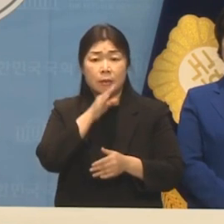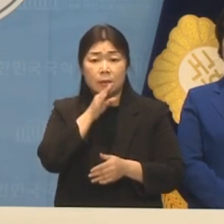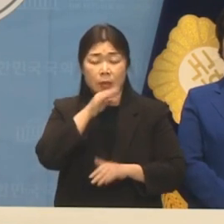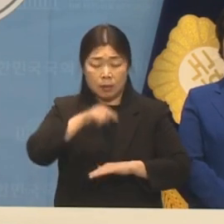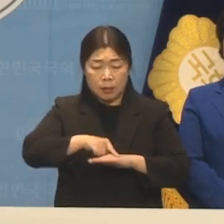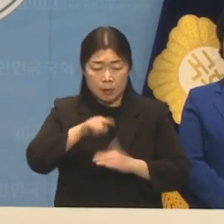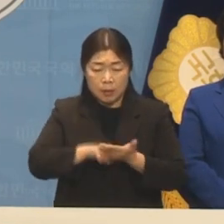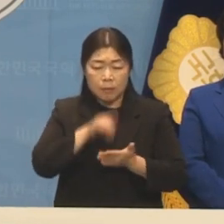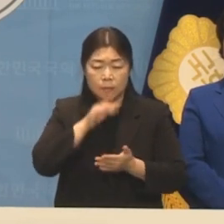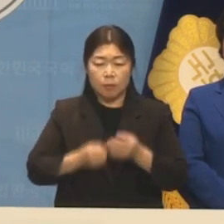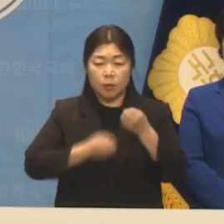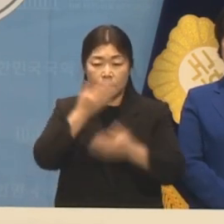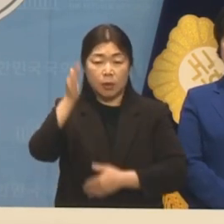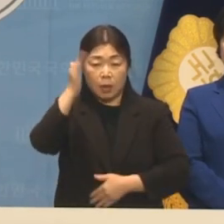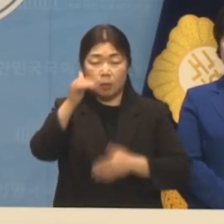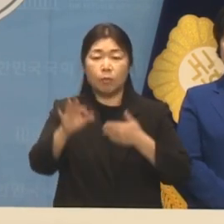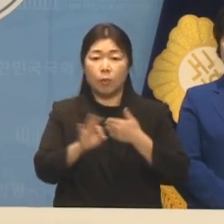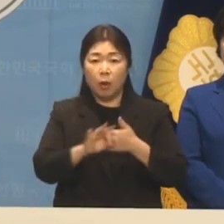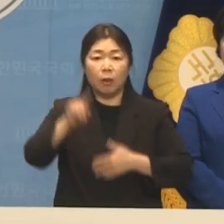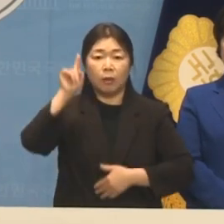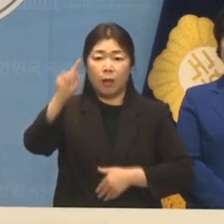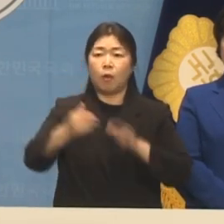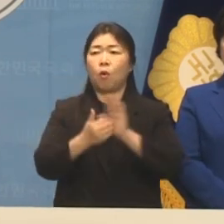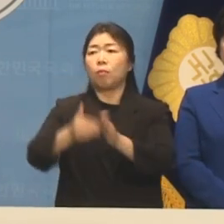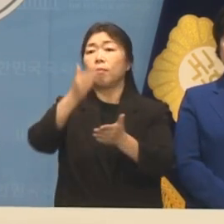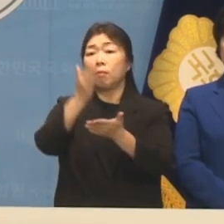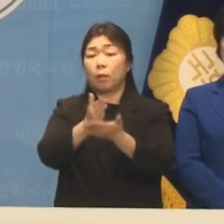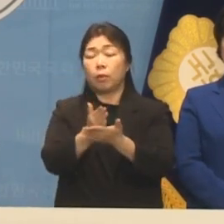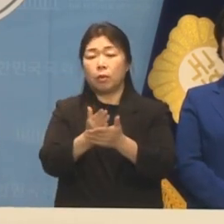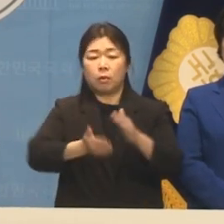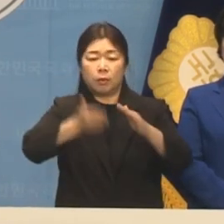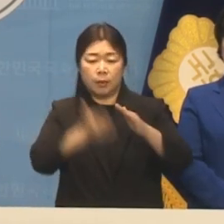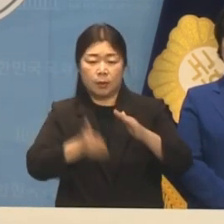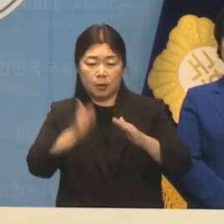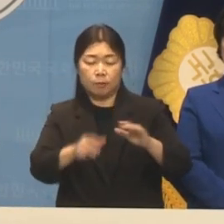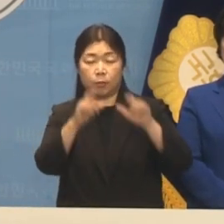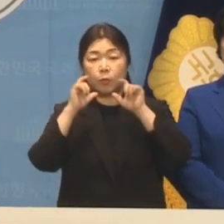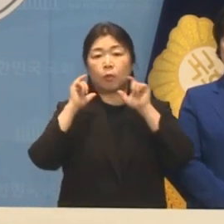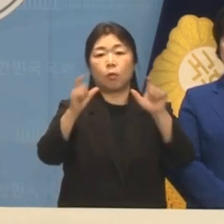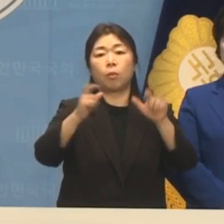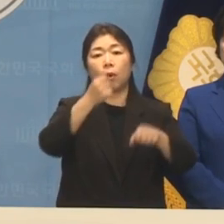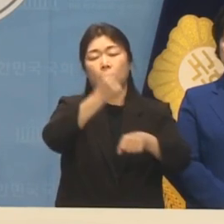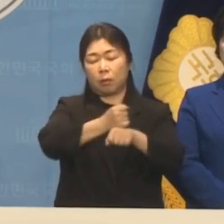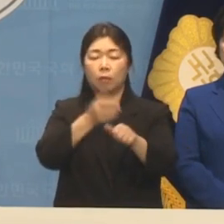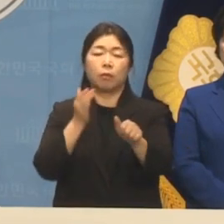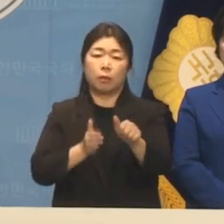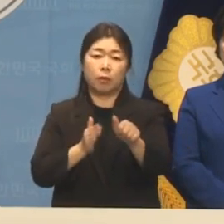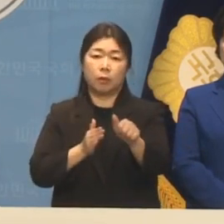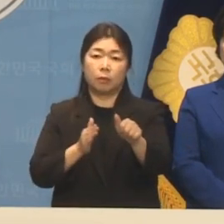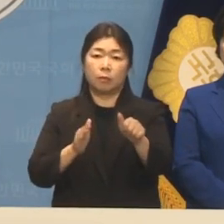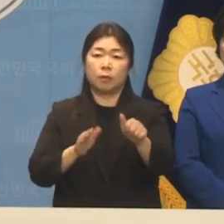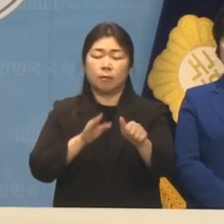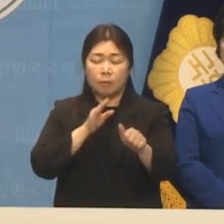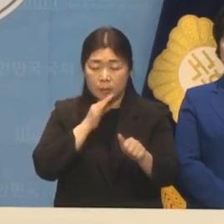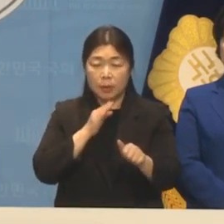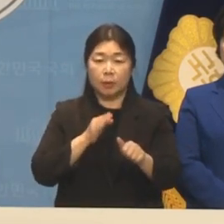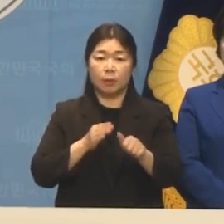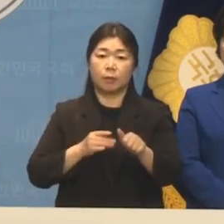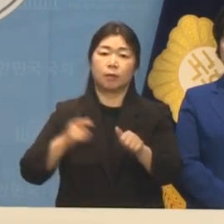보여주려면 내일 거부권 행사하는 것이 아니라 공포를 하기를 정말